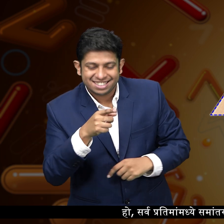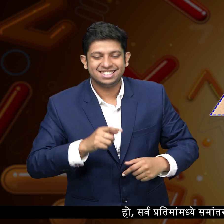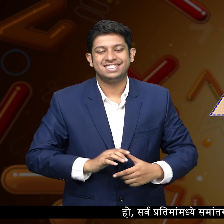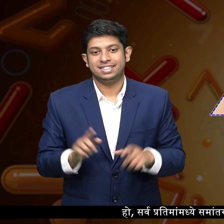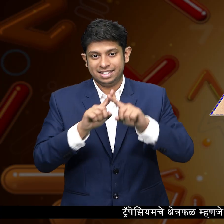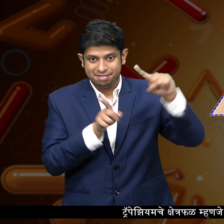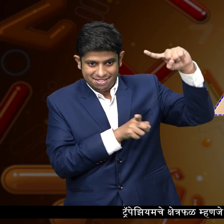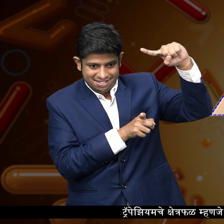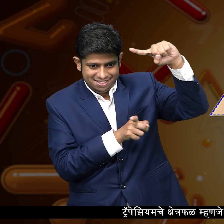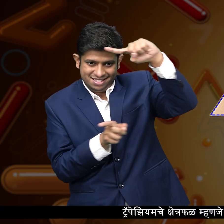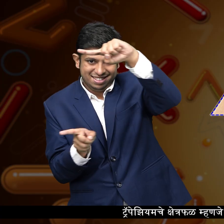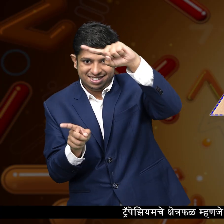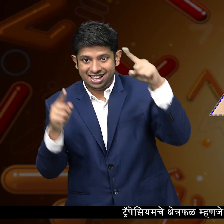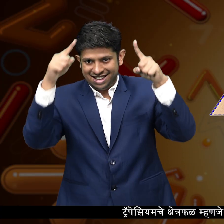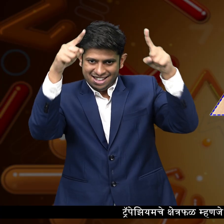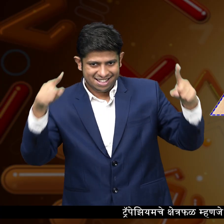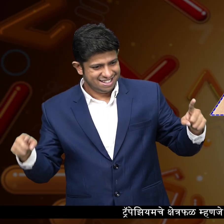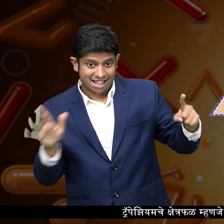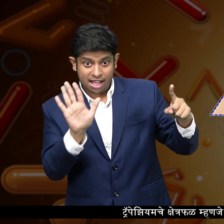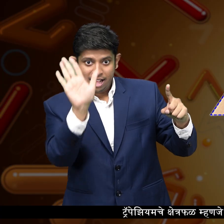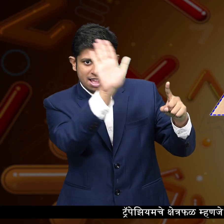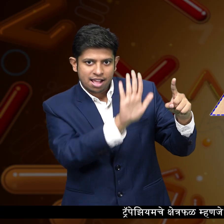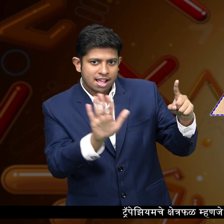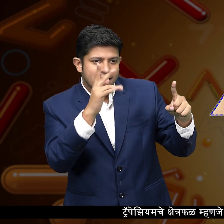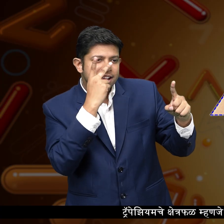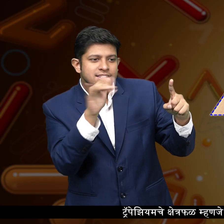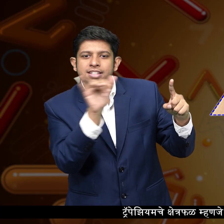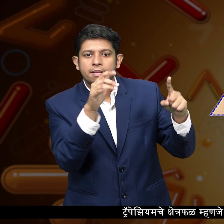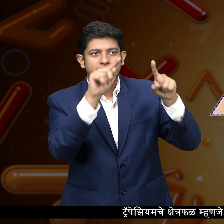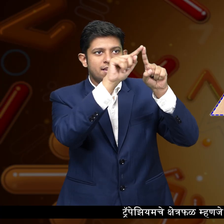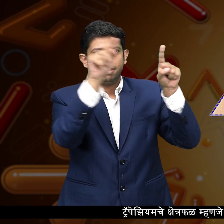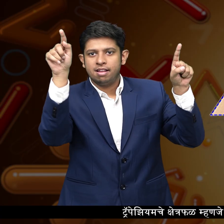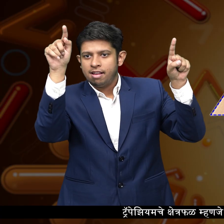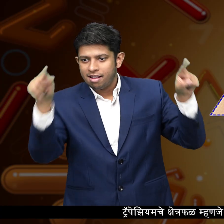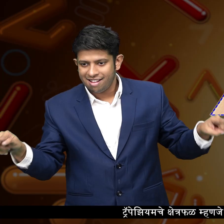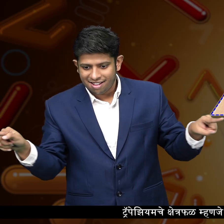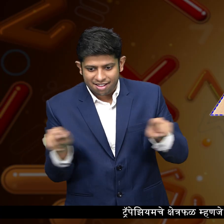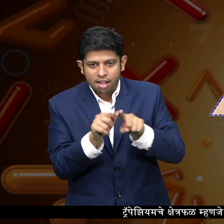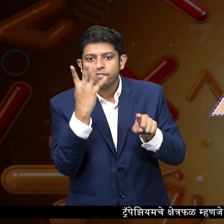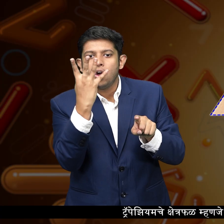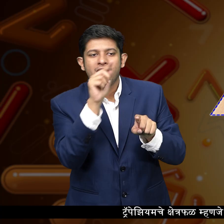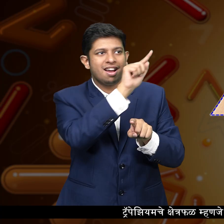का? ट्रॅपेझियमचे क्षेत्रफळ म्हणजे या 4 बाजूंमध्ये व्यापलेले क्षेत्र.